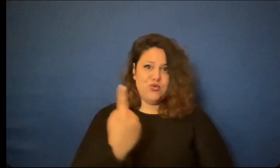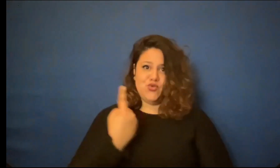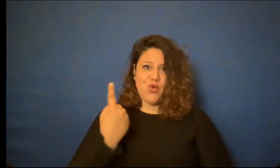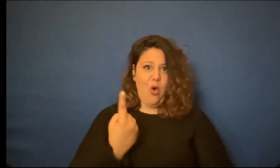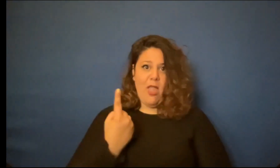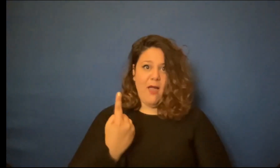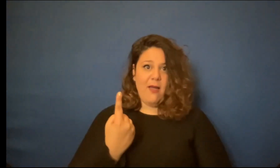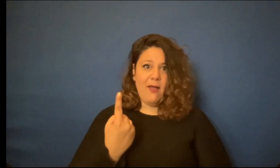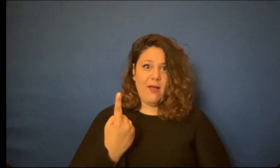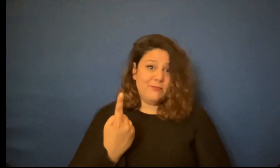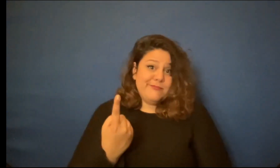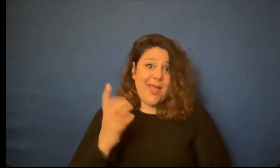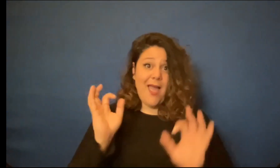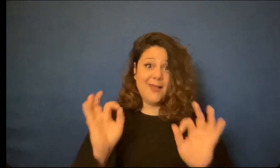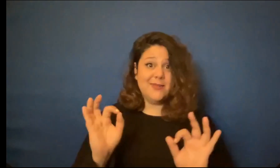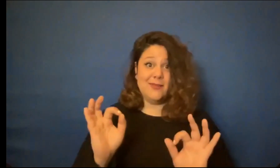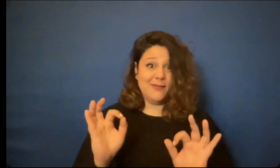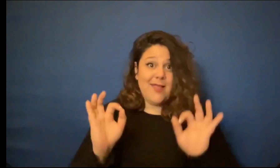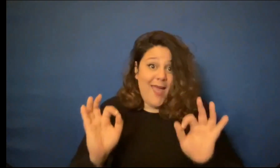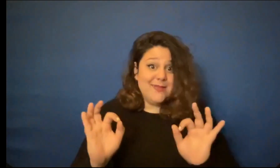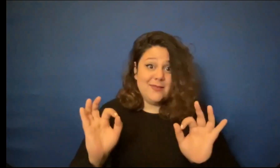Pero esto es así, eso es así.